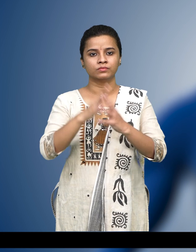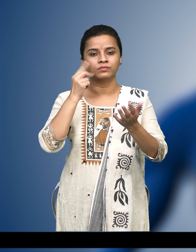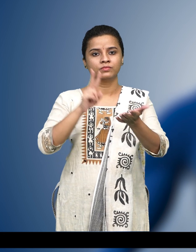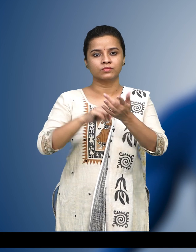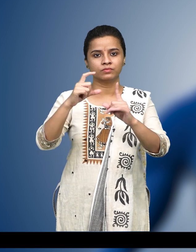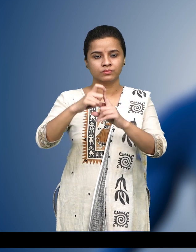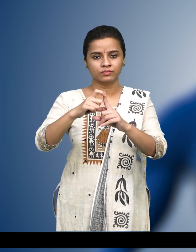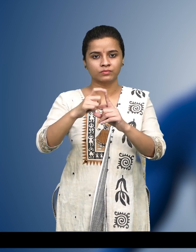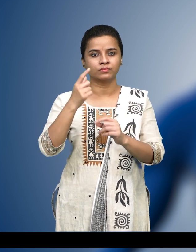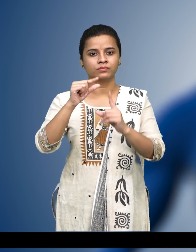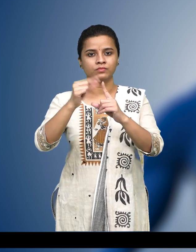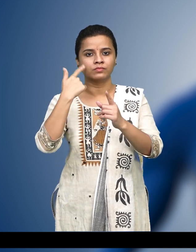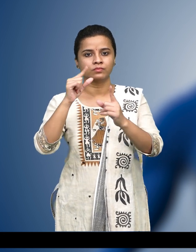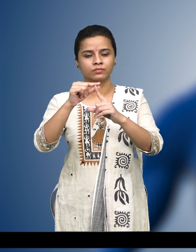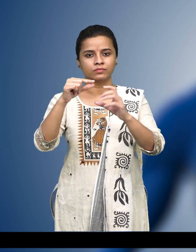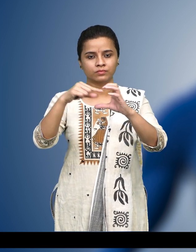विंड पाईप.